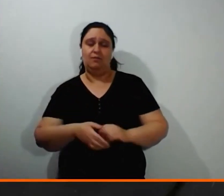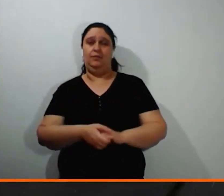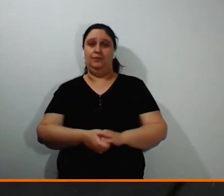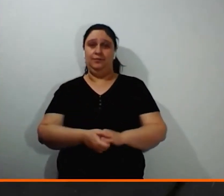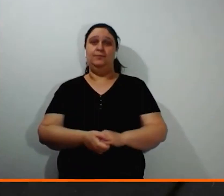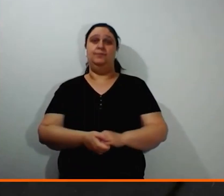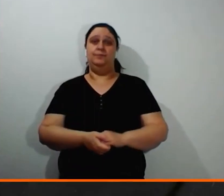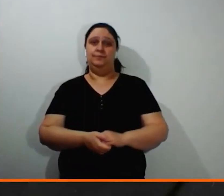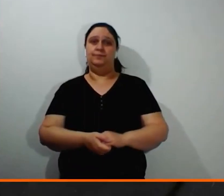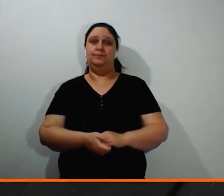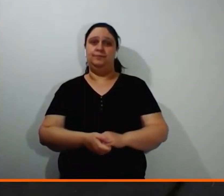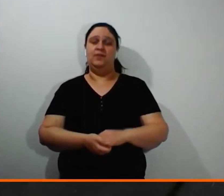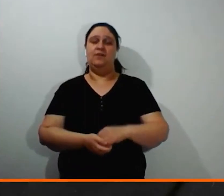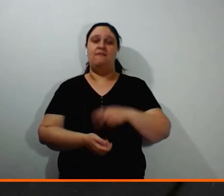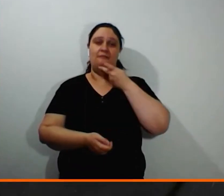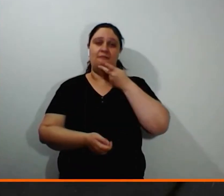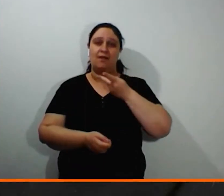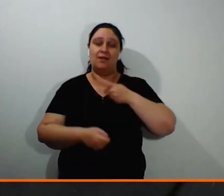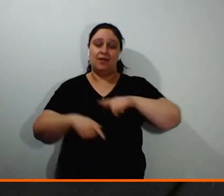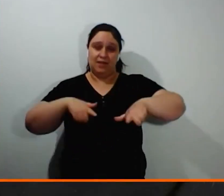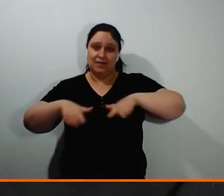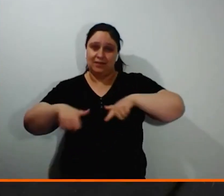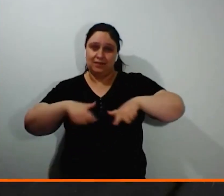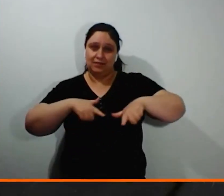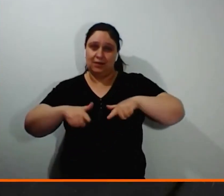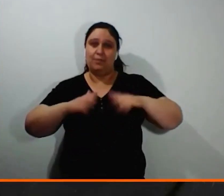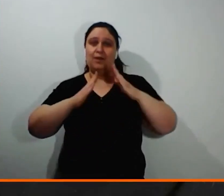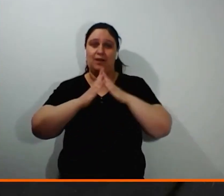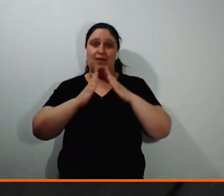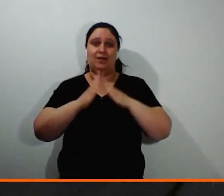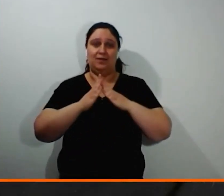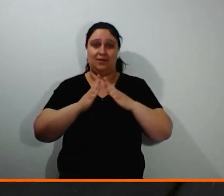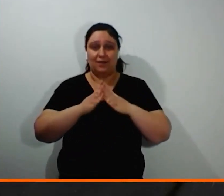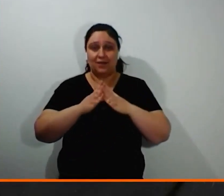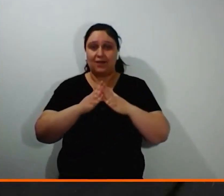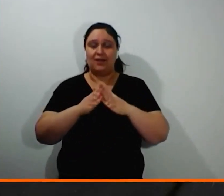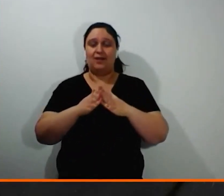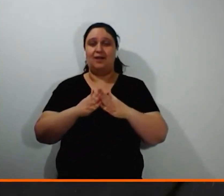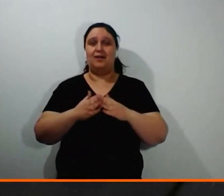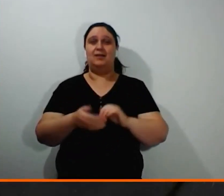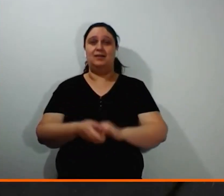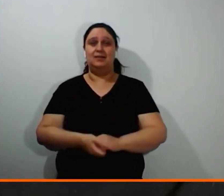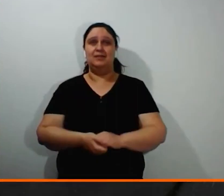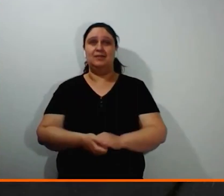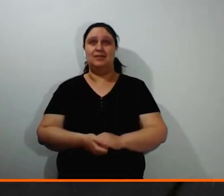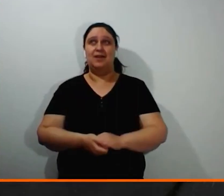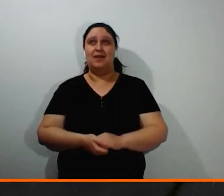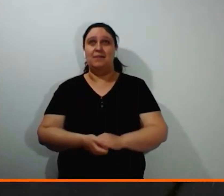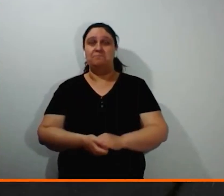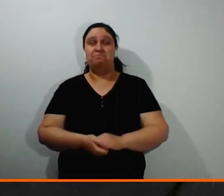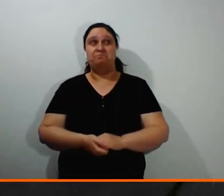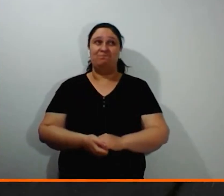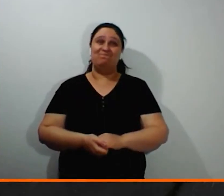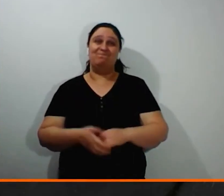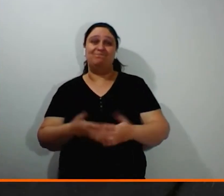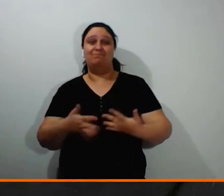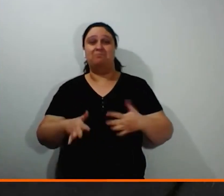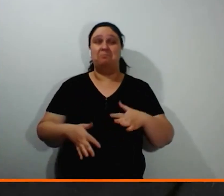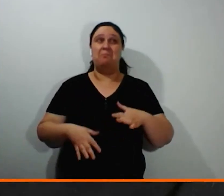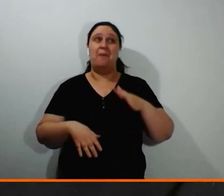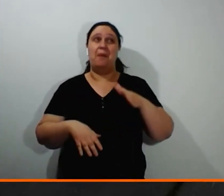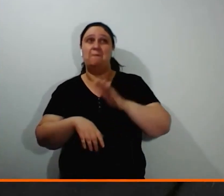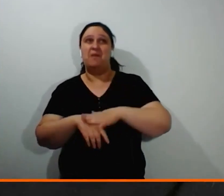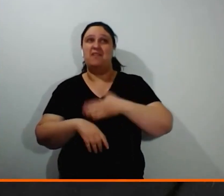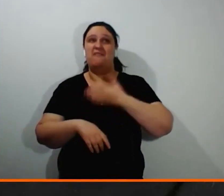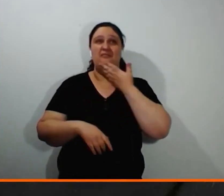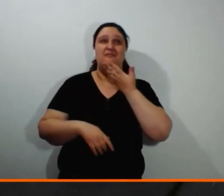office seria mais leve, Mas não, tenho ouvido que home